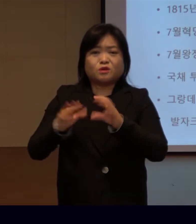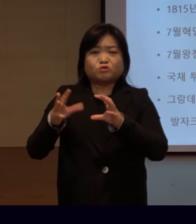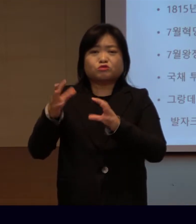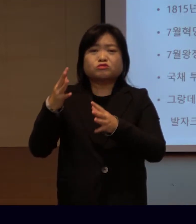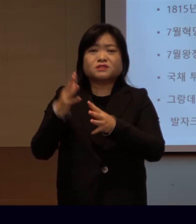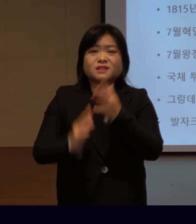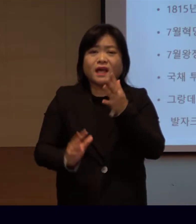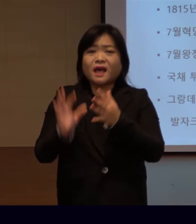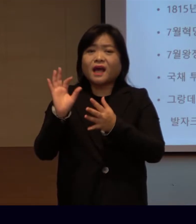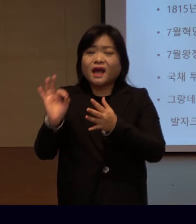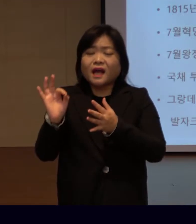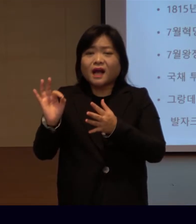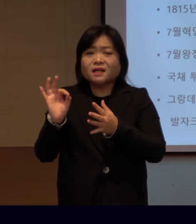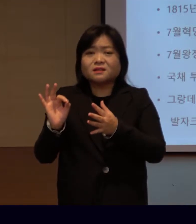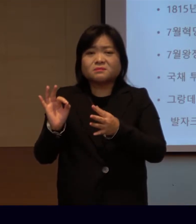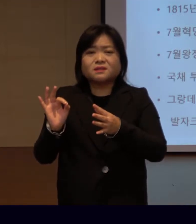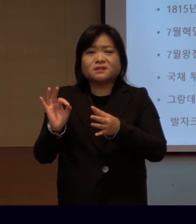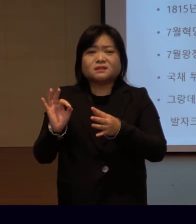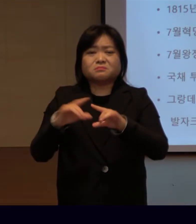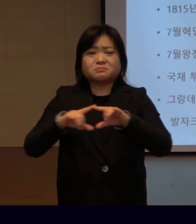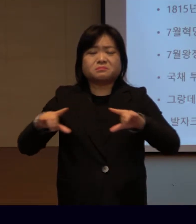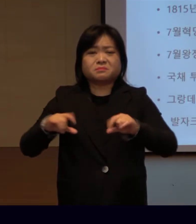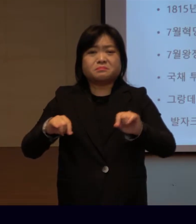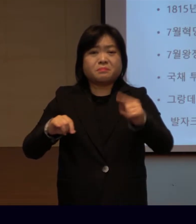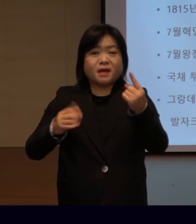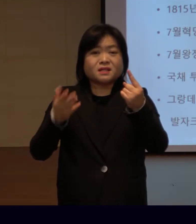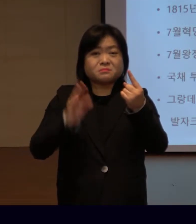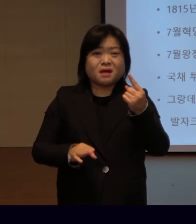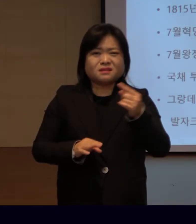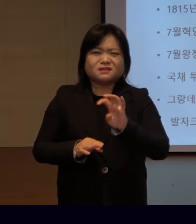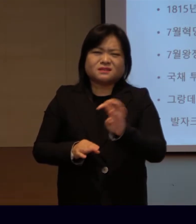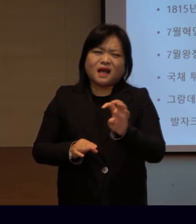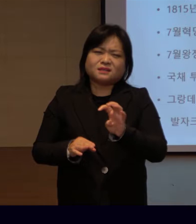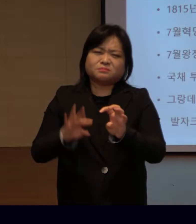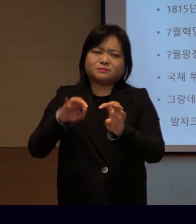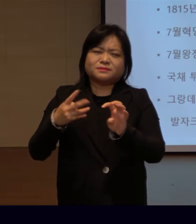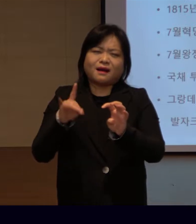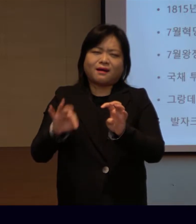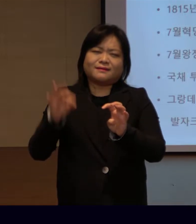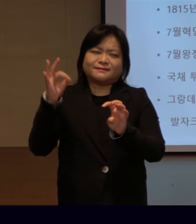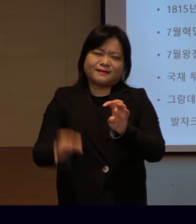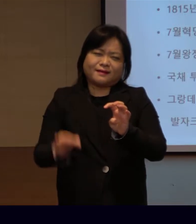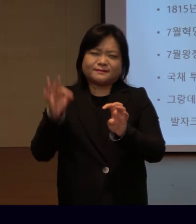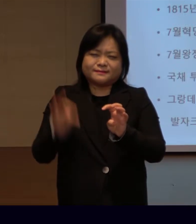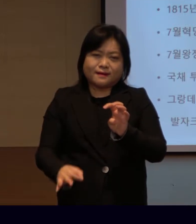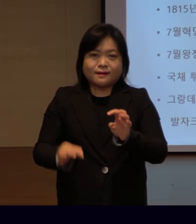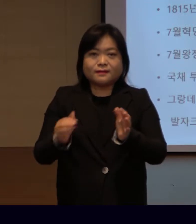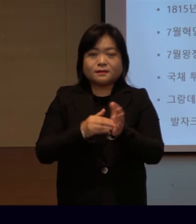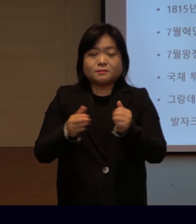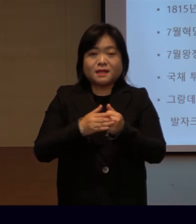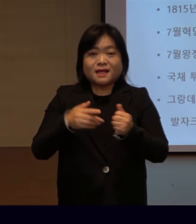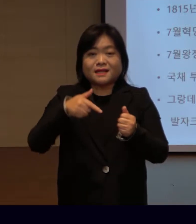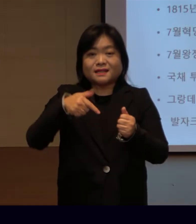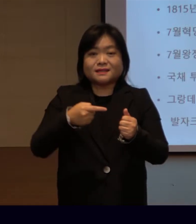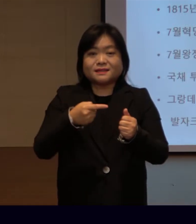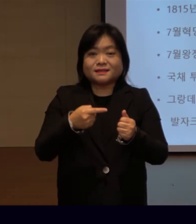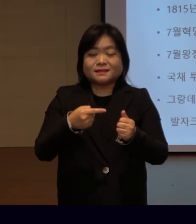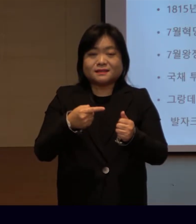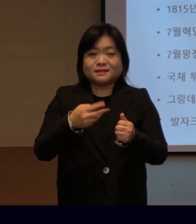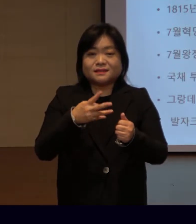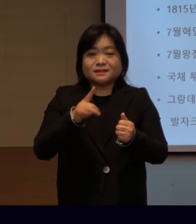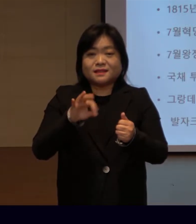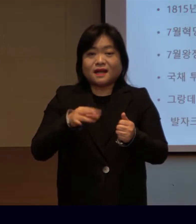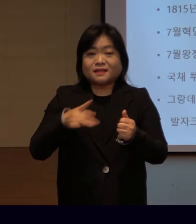뭐 100명가 100프랑인데 40프랑 막 이렇게 됩니다. 그랑데가 아까